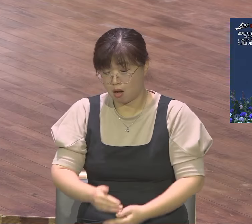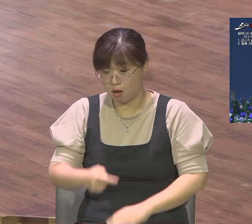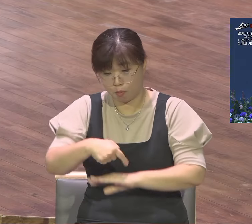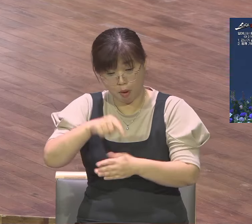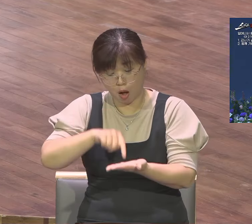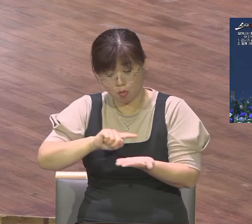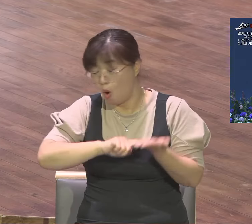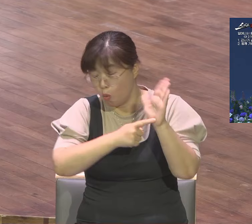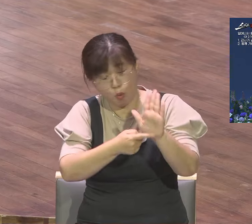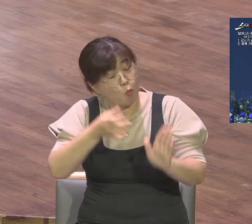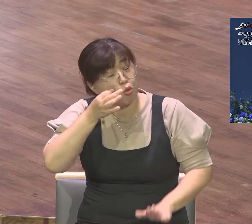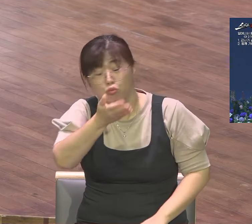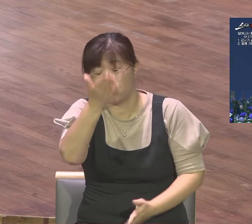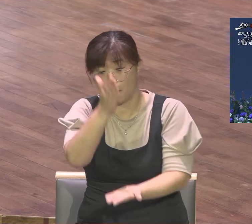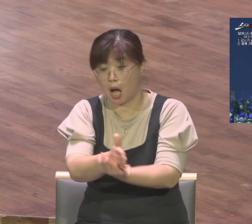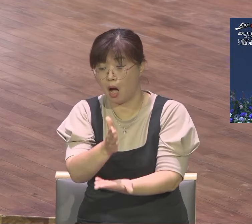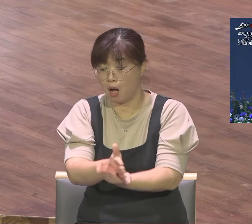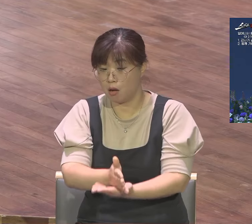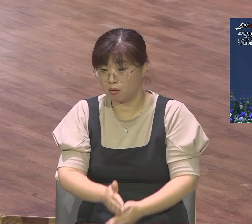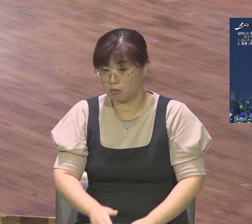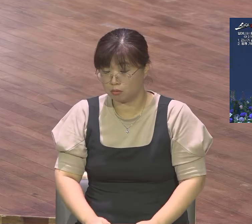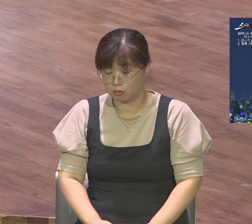그런 내가 고치려고 얼마나 힘들어.